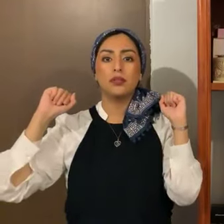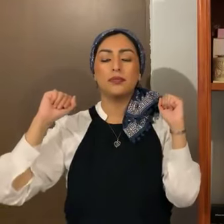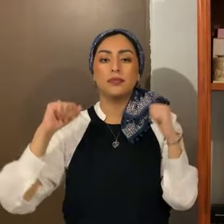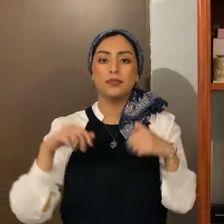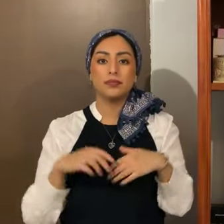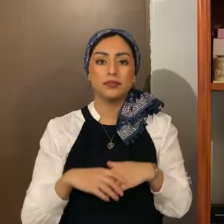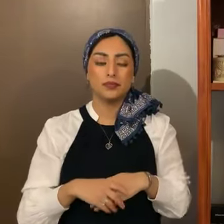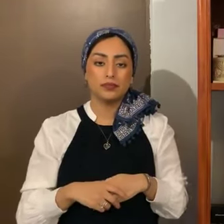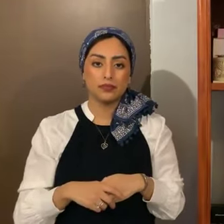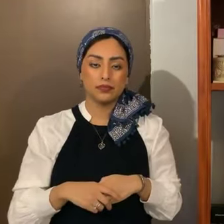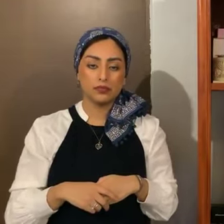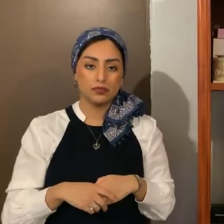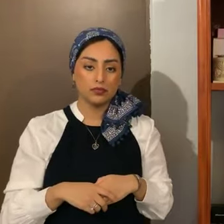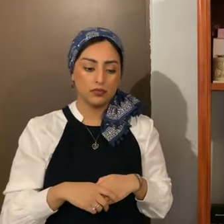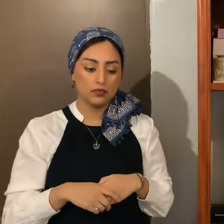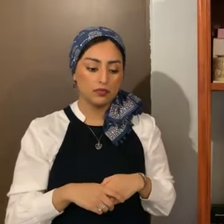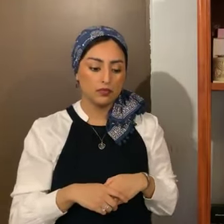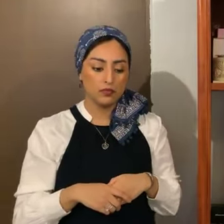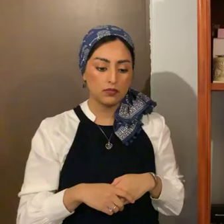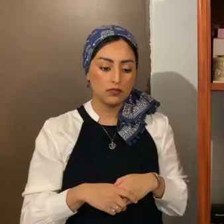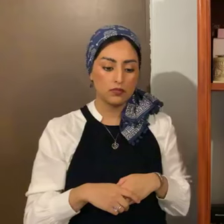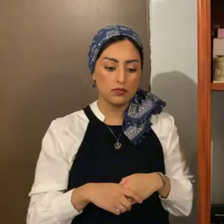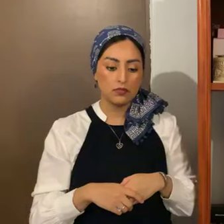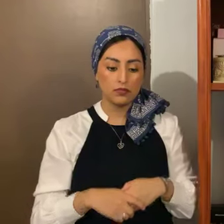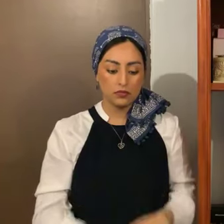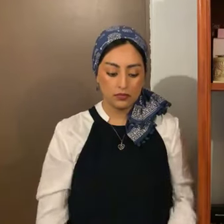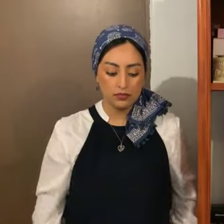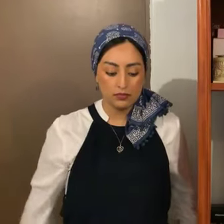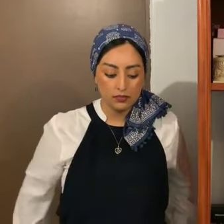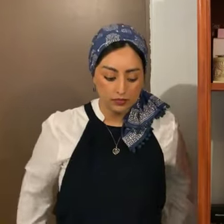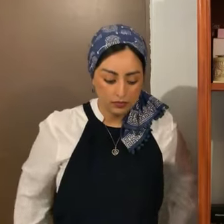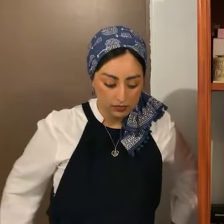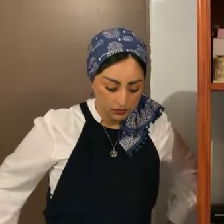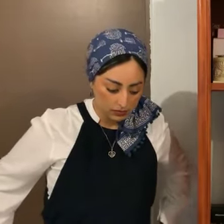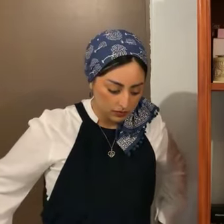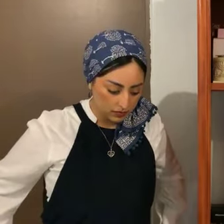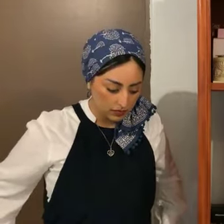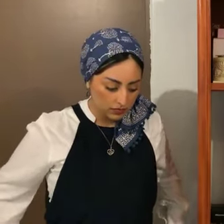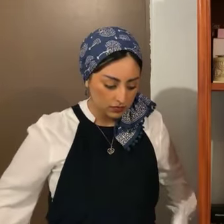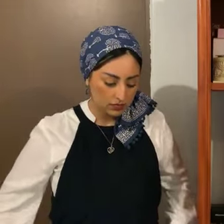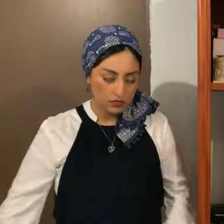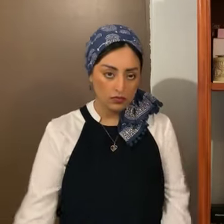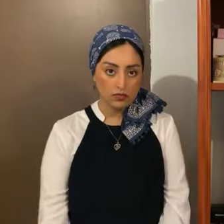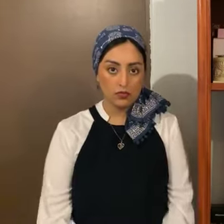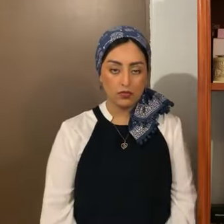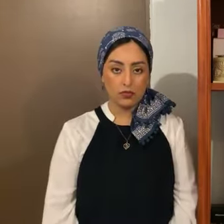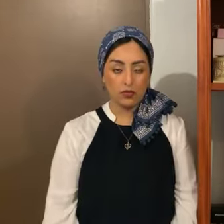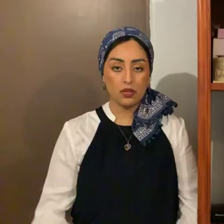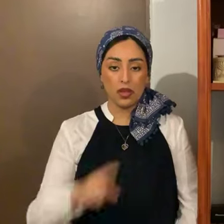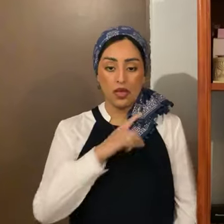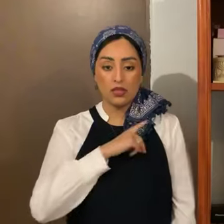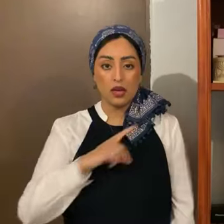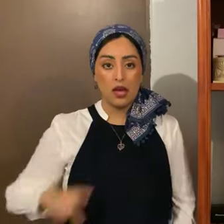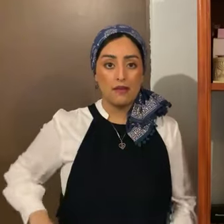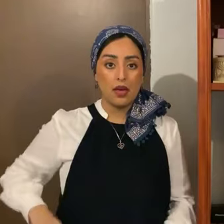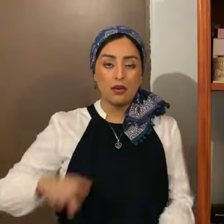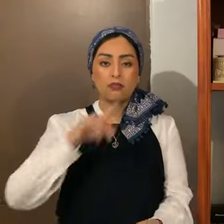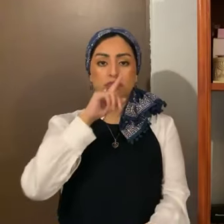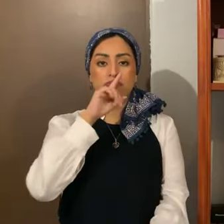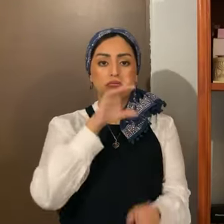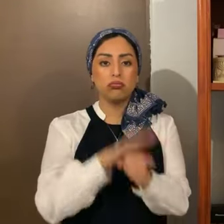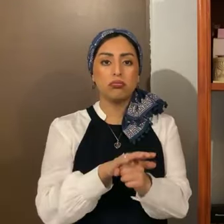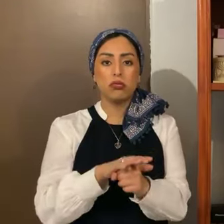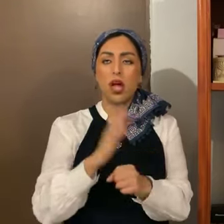que le fuera afligida por sus enemigos, el rey David prometió